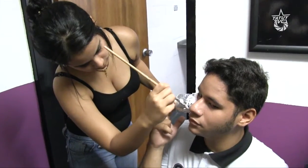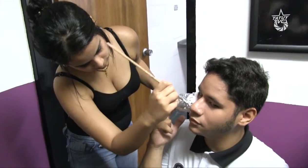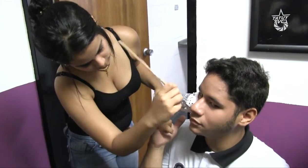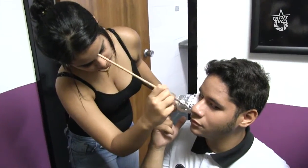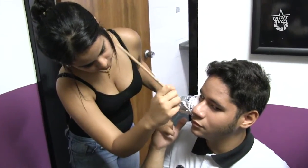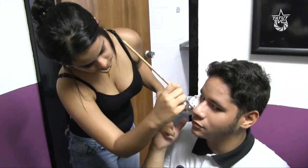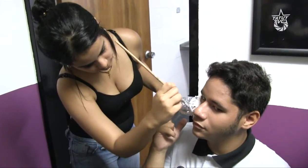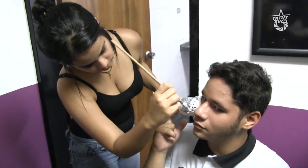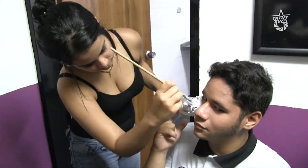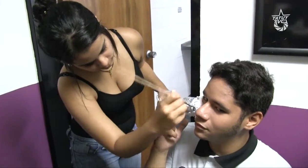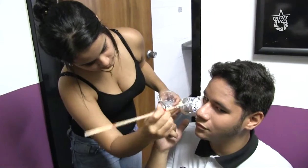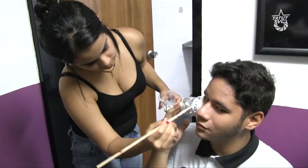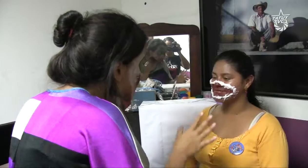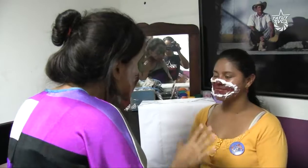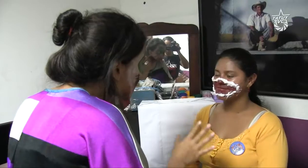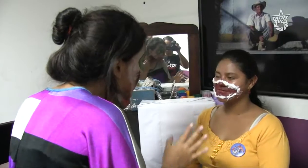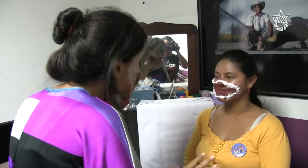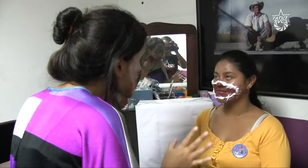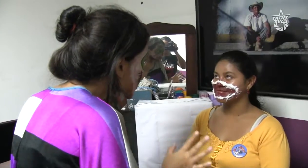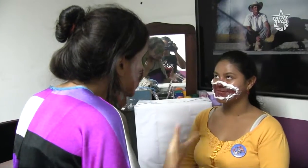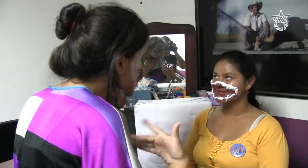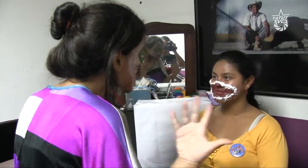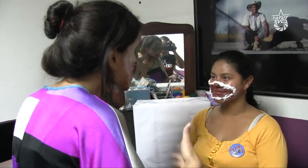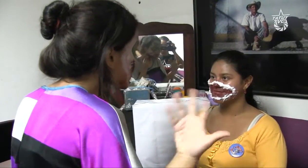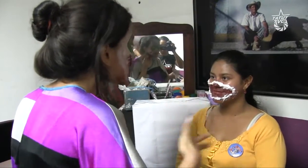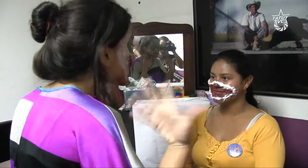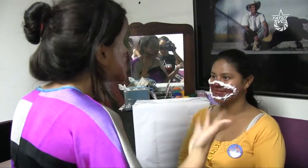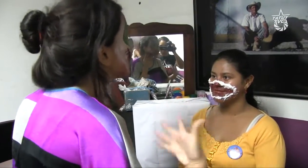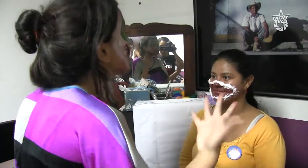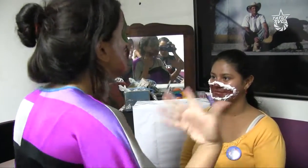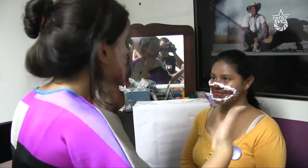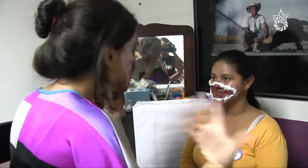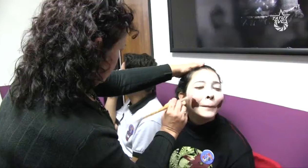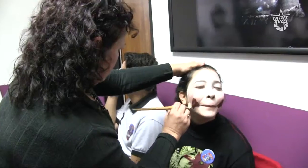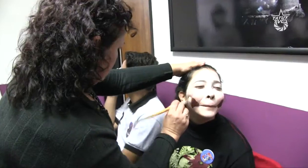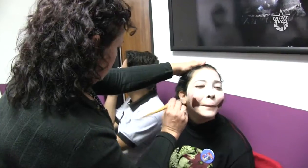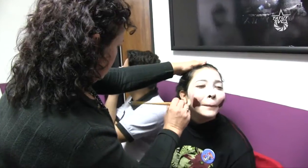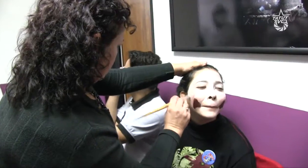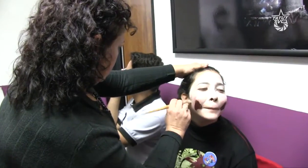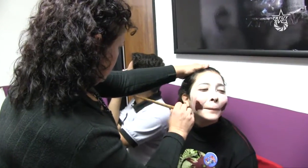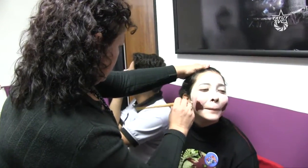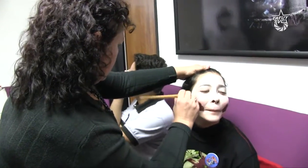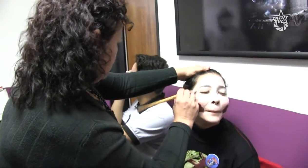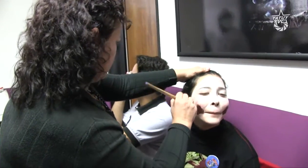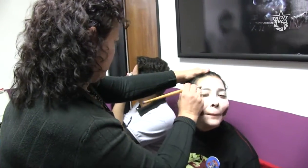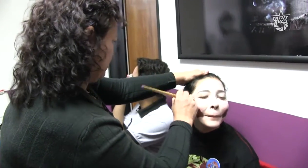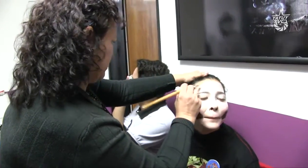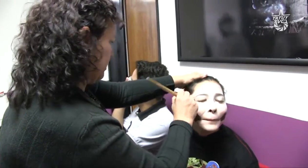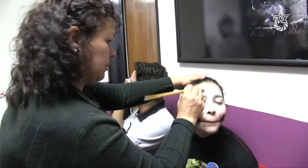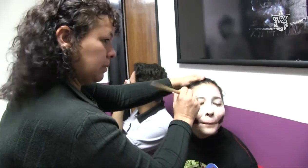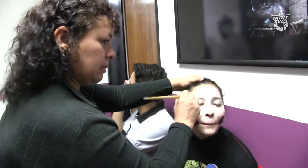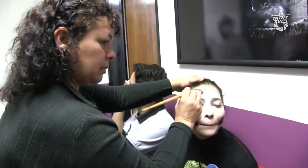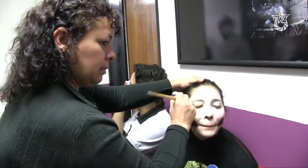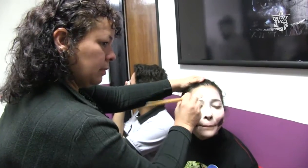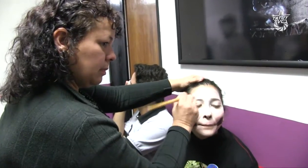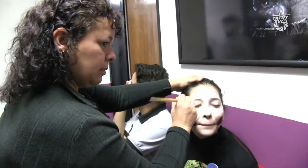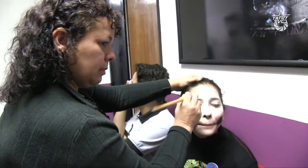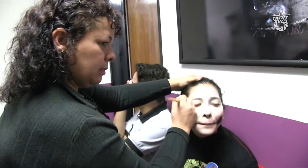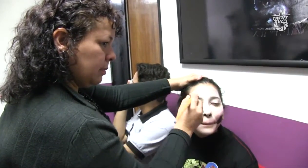herramienta que permite visibilizar la cultura sorda y sensibilizar a las personas oyentes acerca de las necesidades de esta